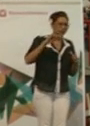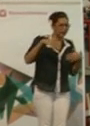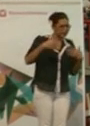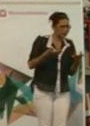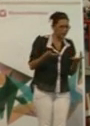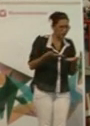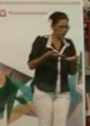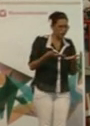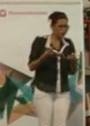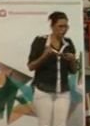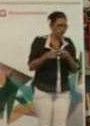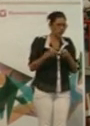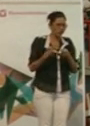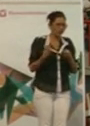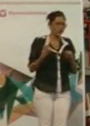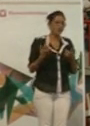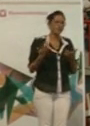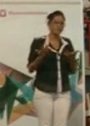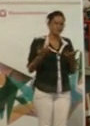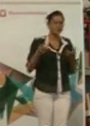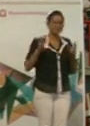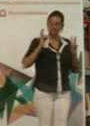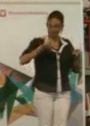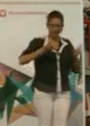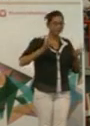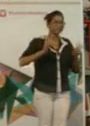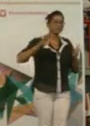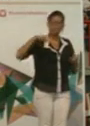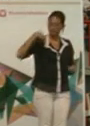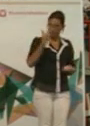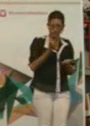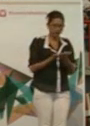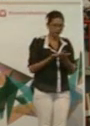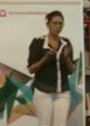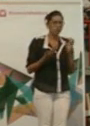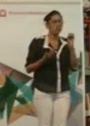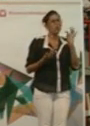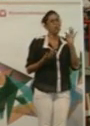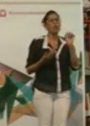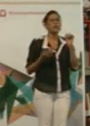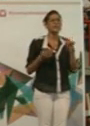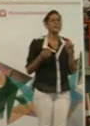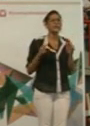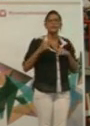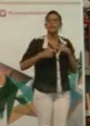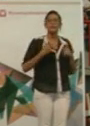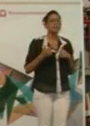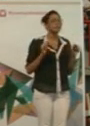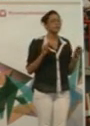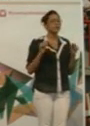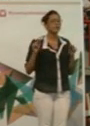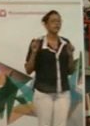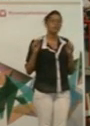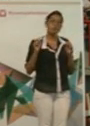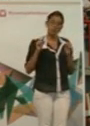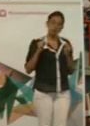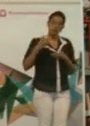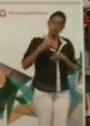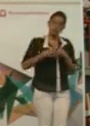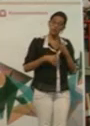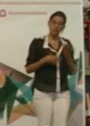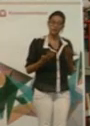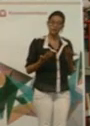que ele deixa de existir. Mas a OTAN continua. E o que que a OTAN faz hoje, assim, por curiosidade, né? Se, de repente, isso aí pode vir a